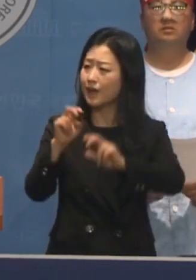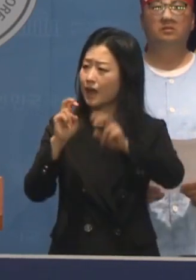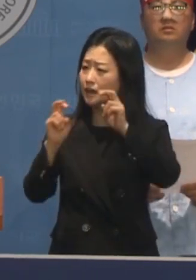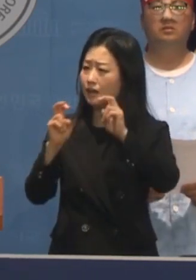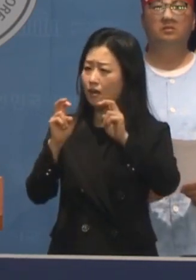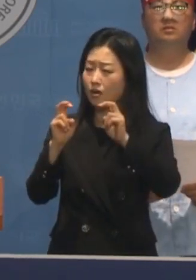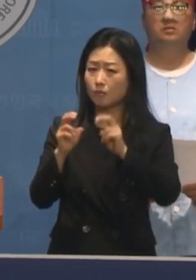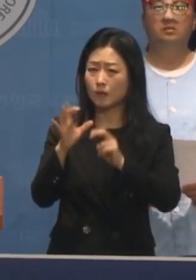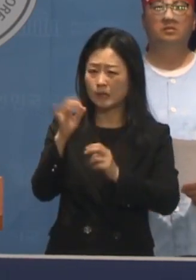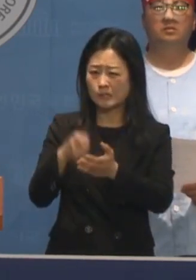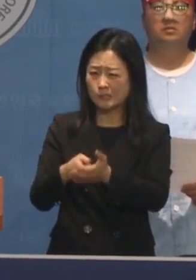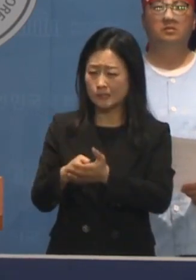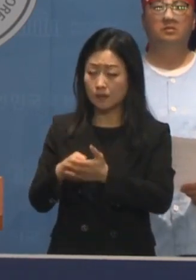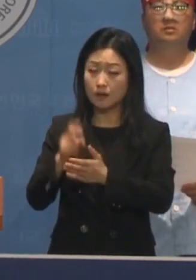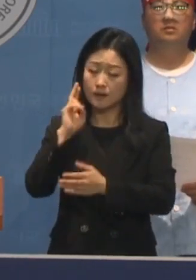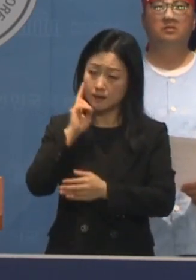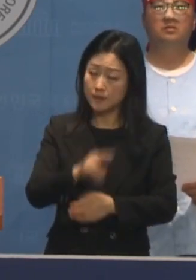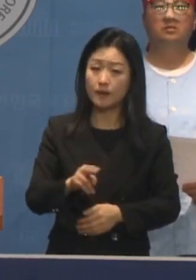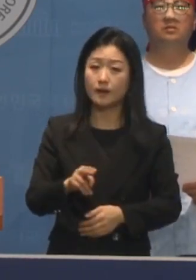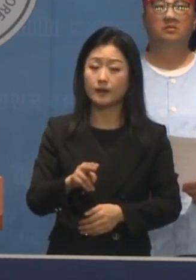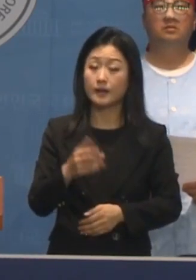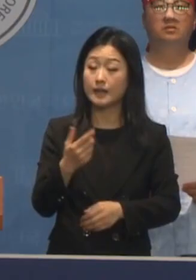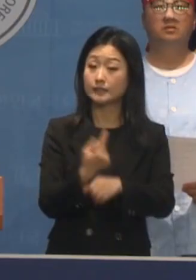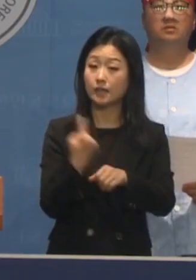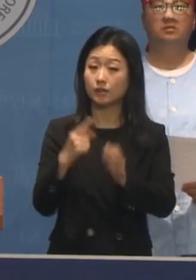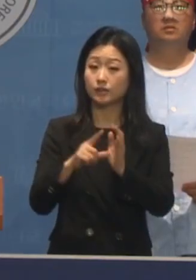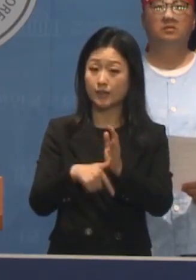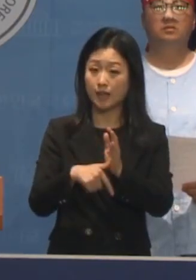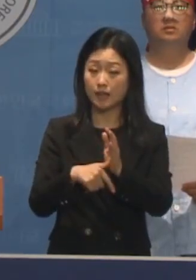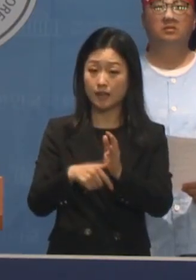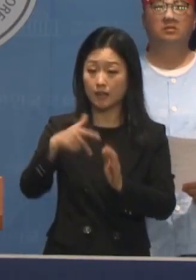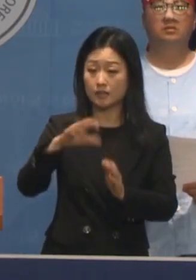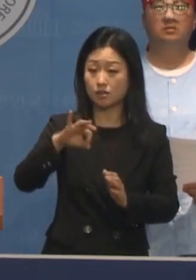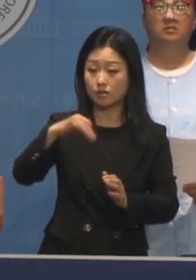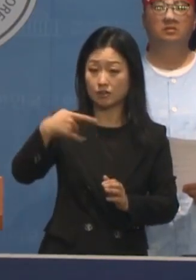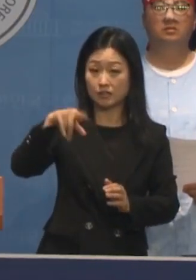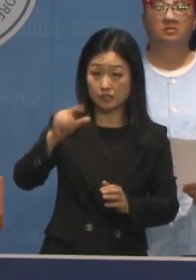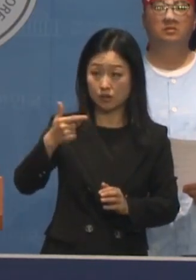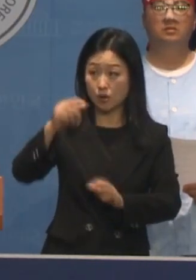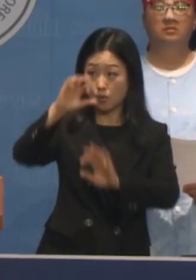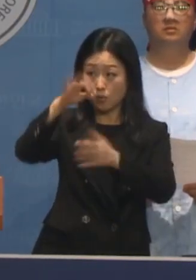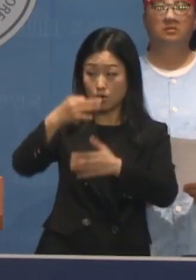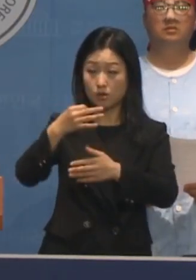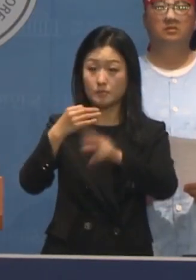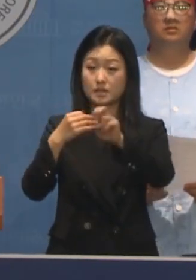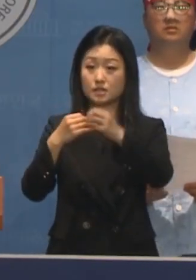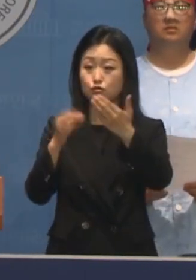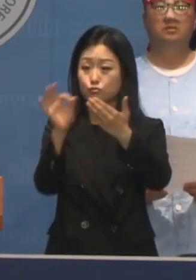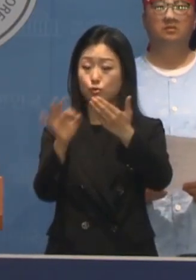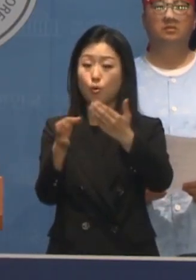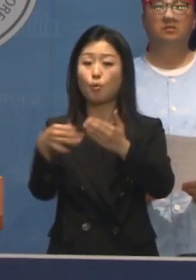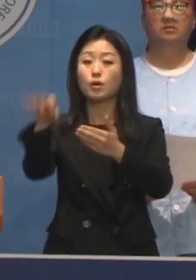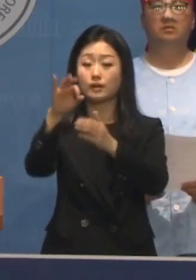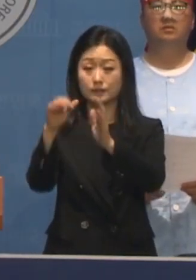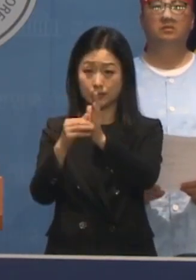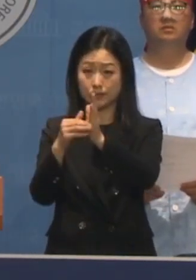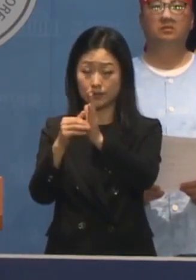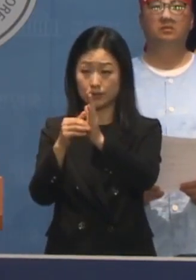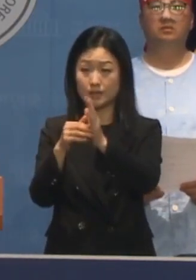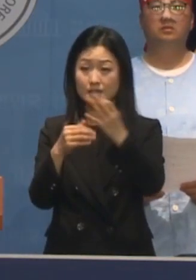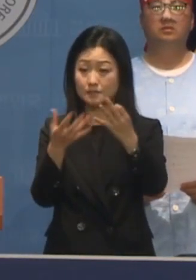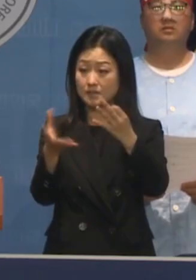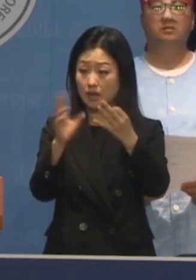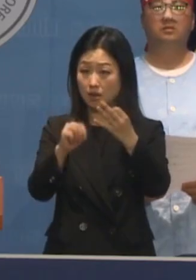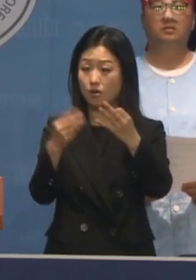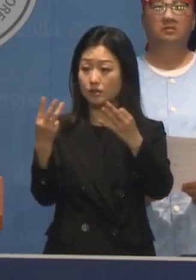그대로 드러내고 말았다. 지난해 정기선 부회장 연봉은 29%가 올랐다.